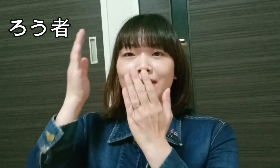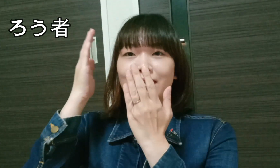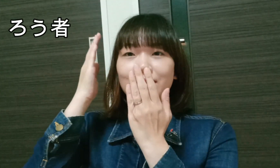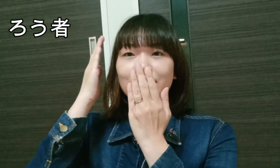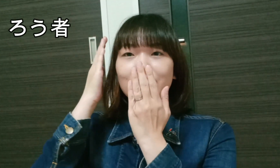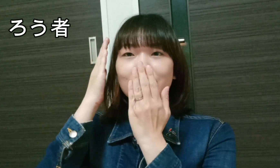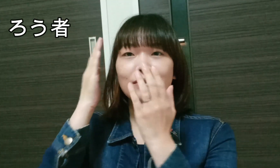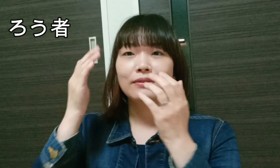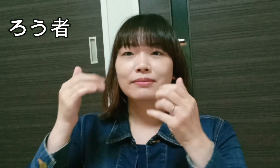ろう